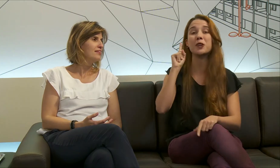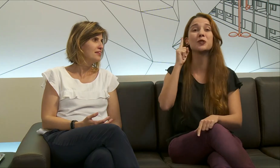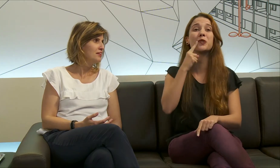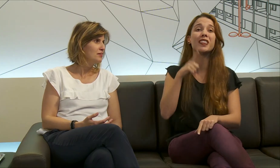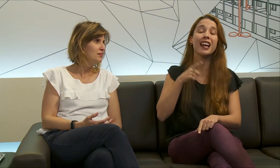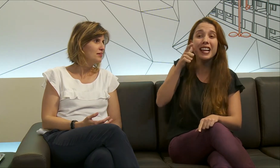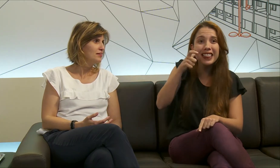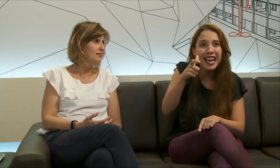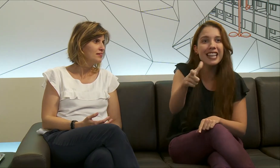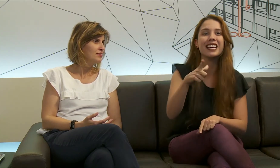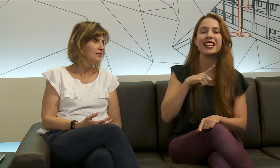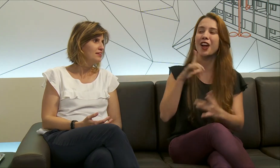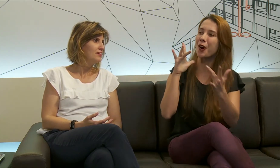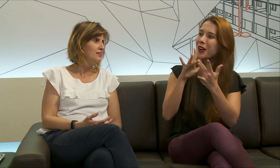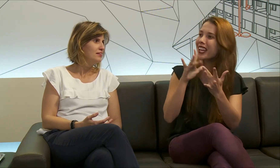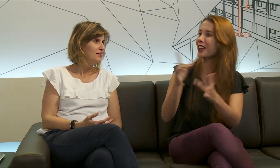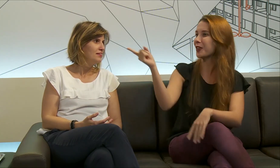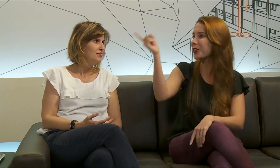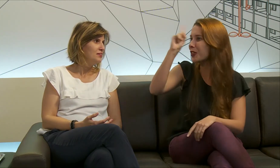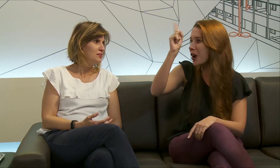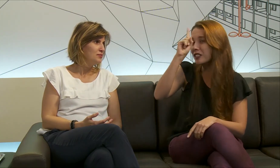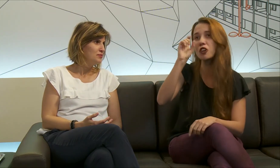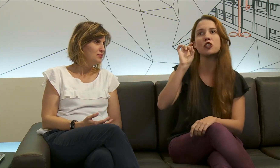uma semana, normalmente, os surdos já conseguem